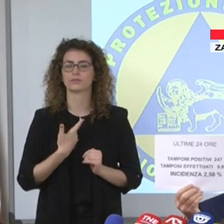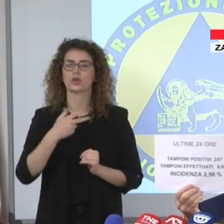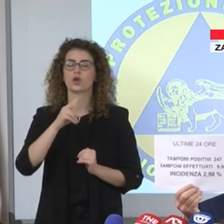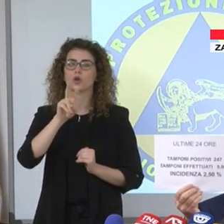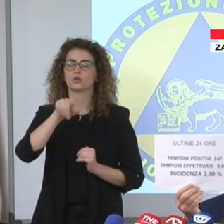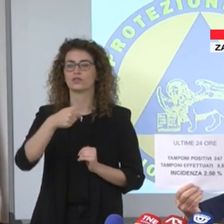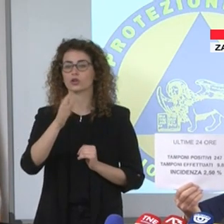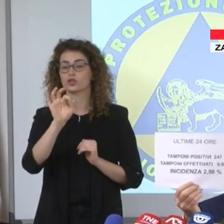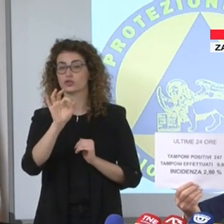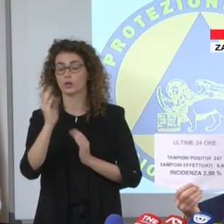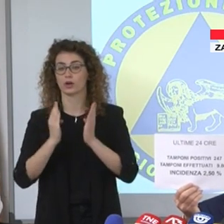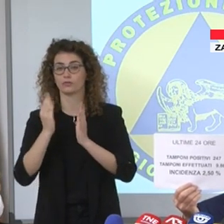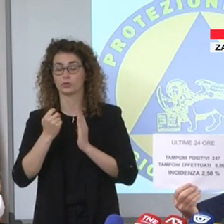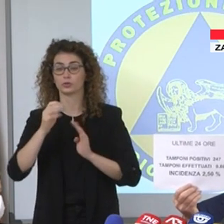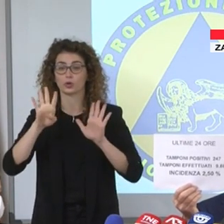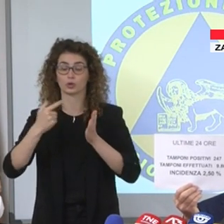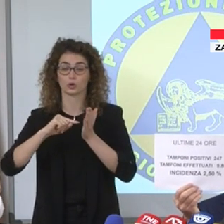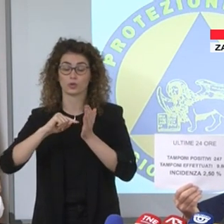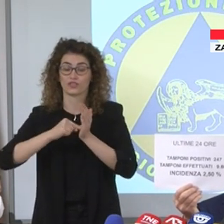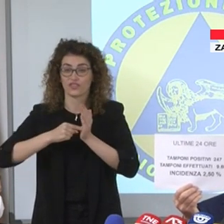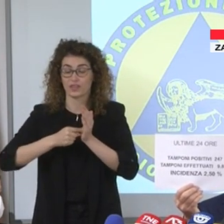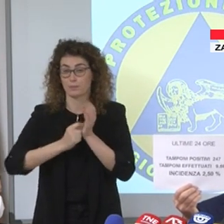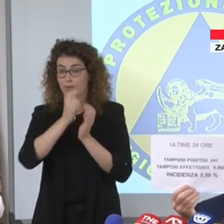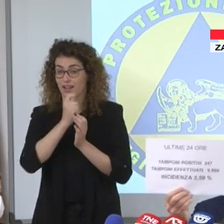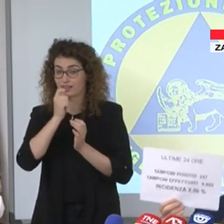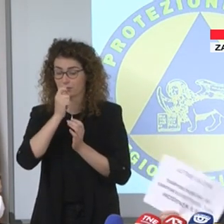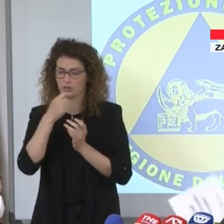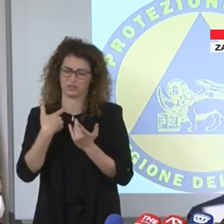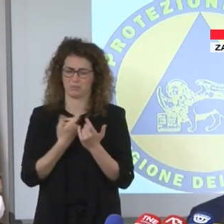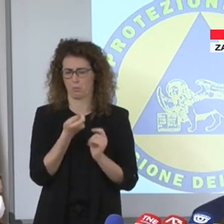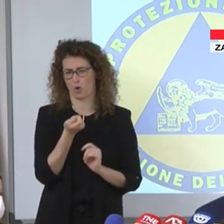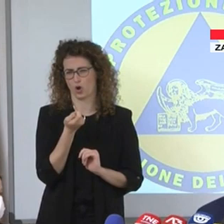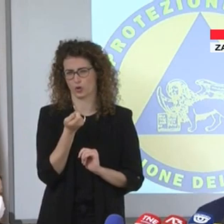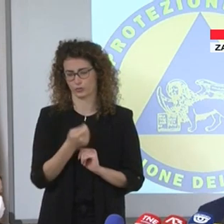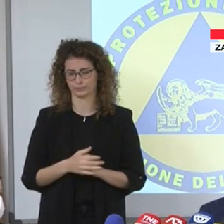su 9.866 tamponi è poca roba.